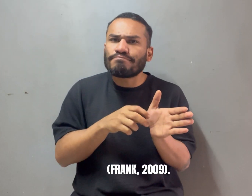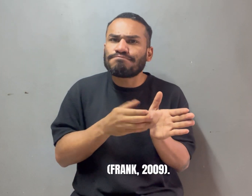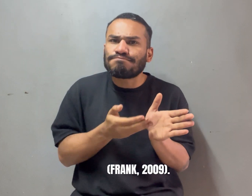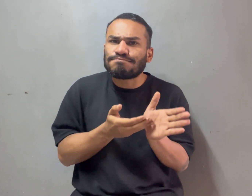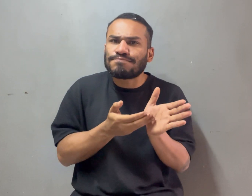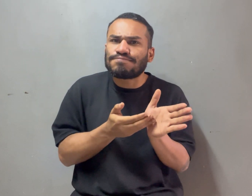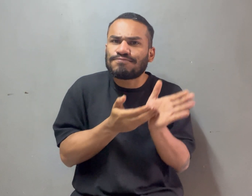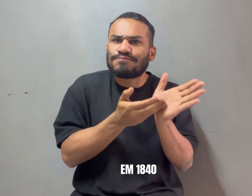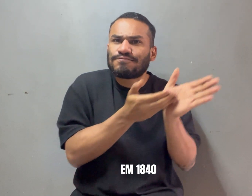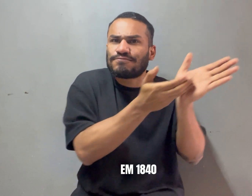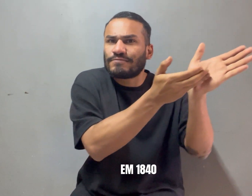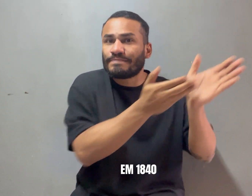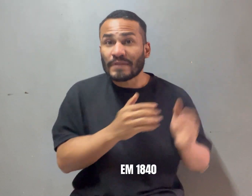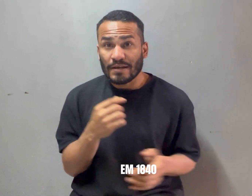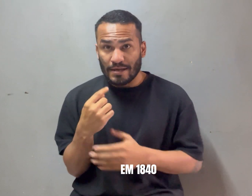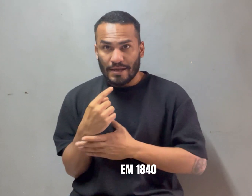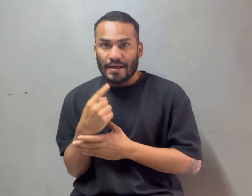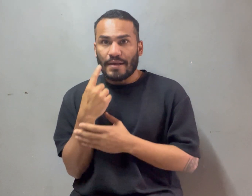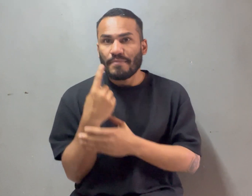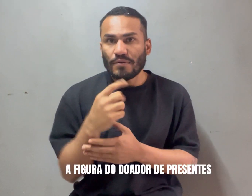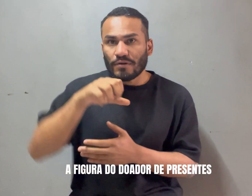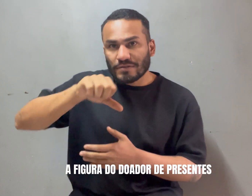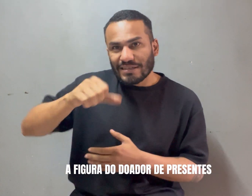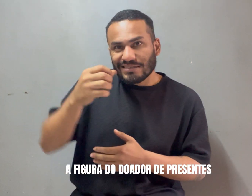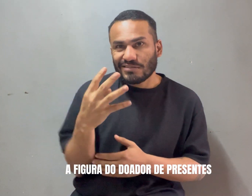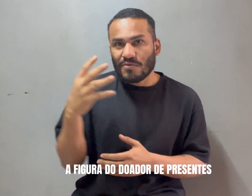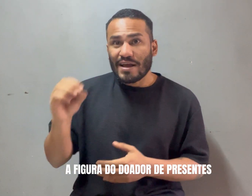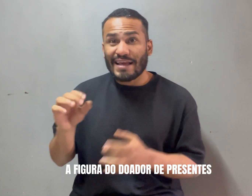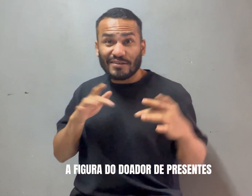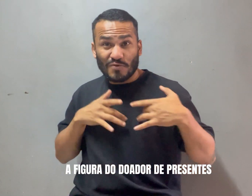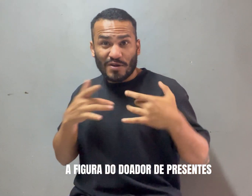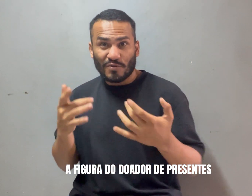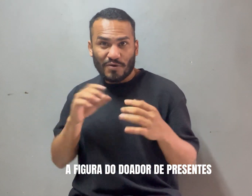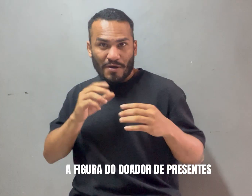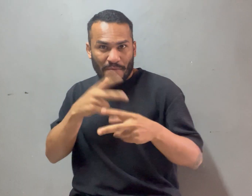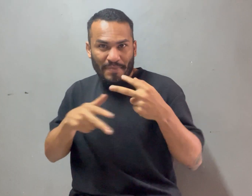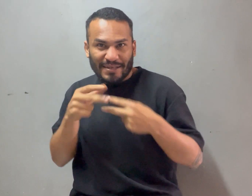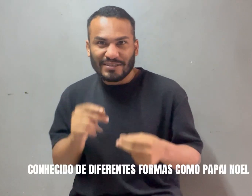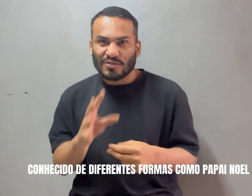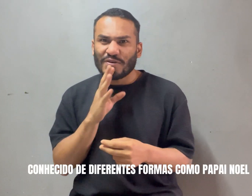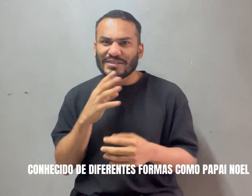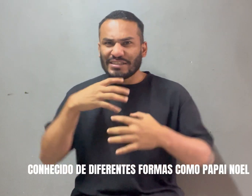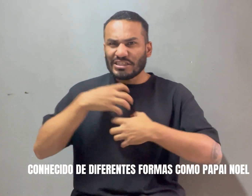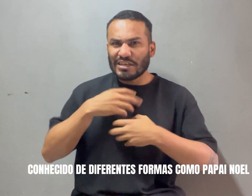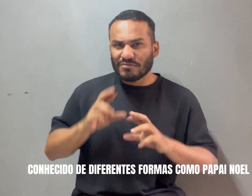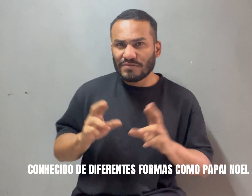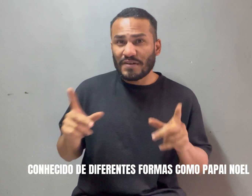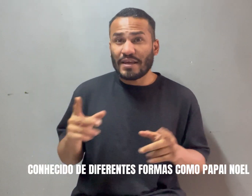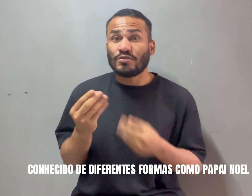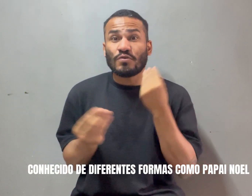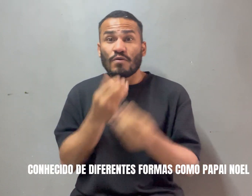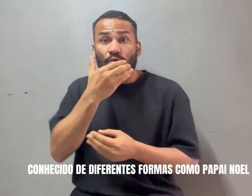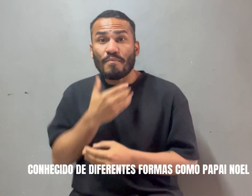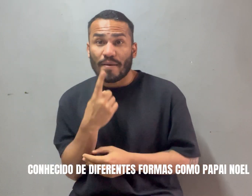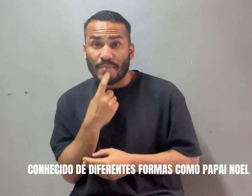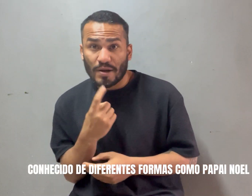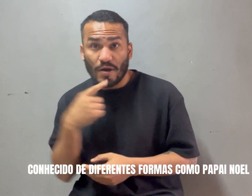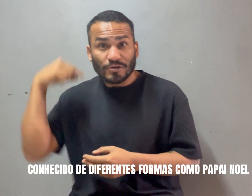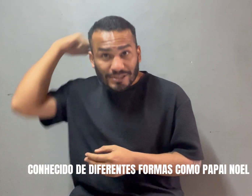2009. Em 1840, a figura do doador de presentes, conhecido de diferentes formas como Papai Noel,